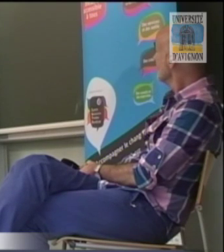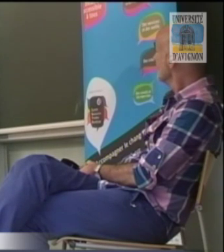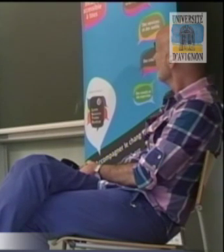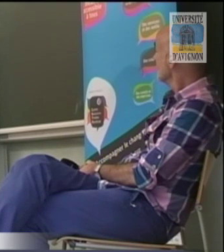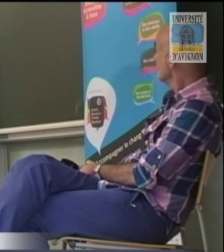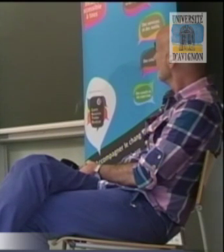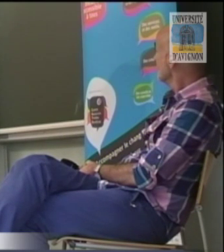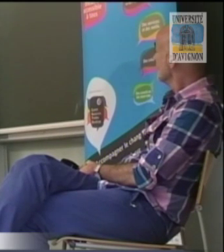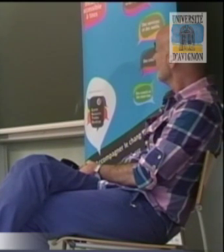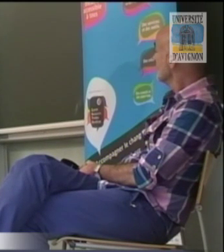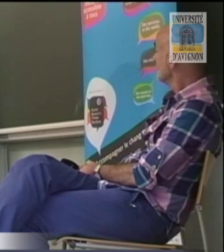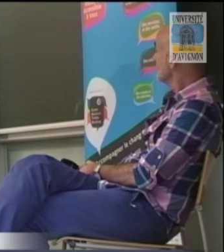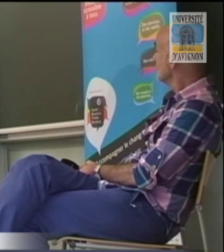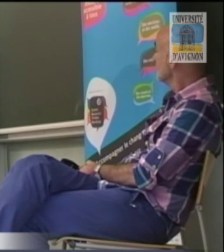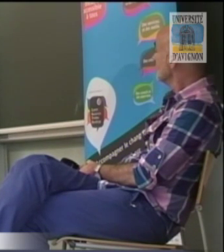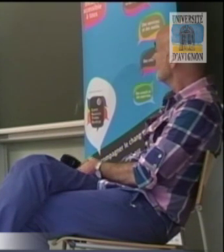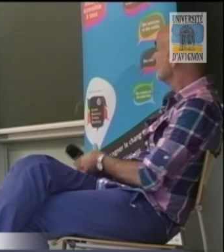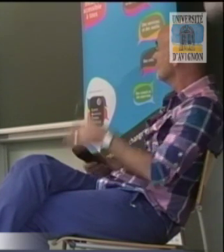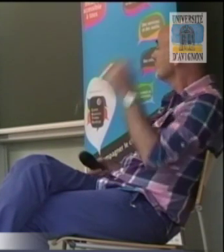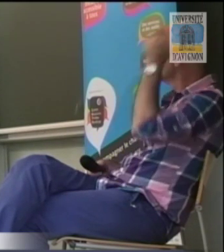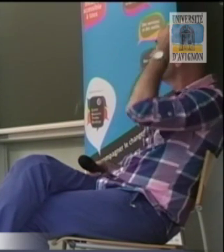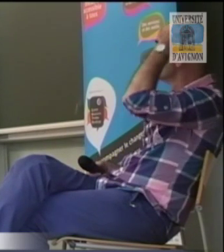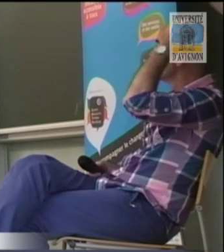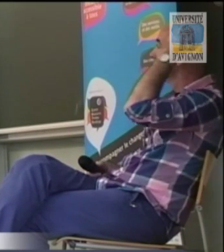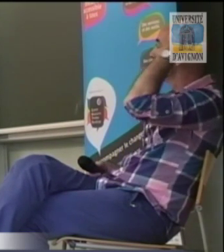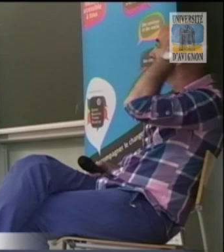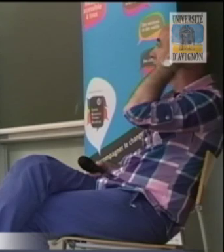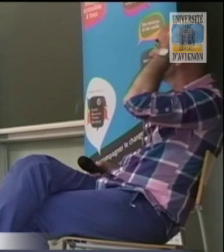présentation. Je vous invite à aller sur le site